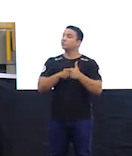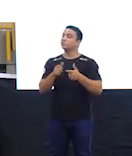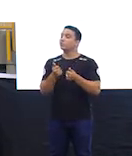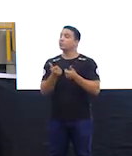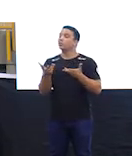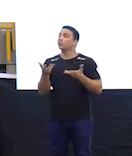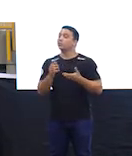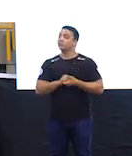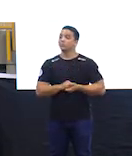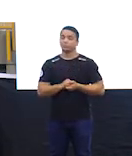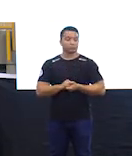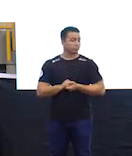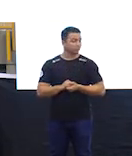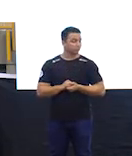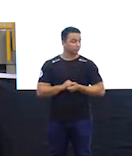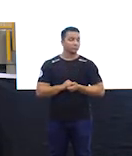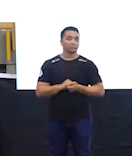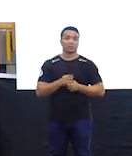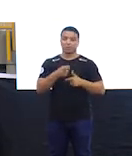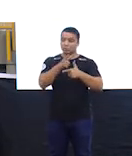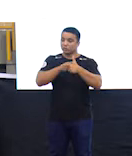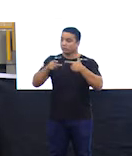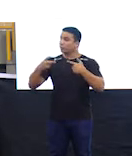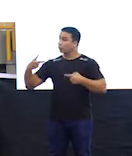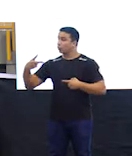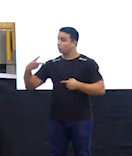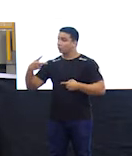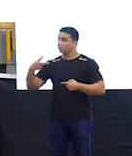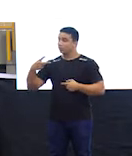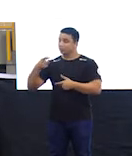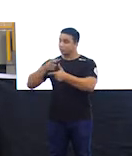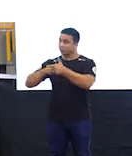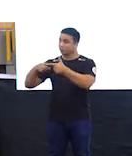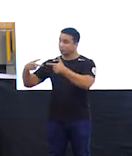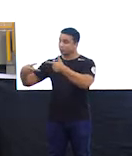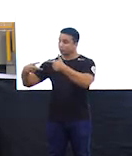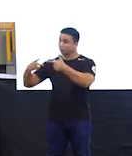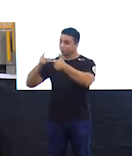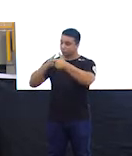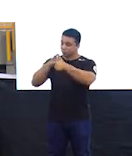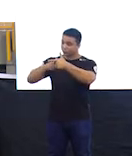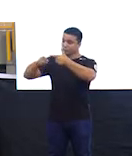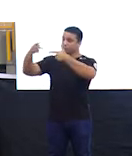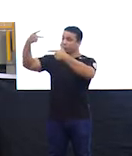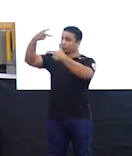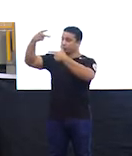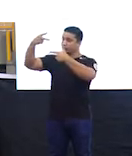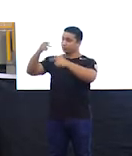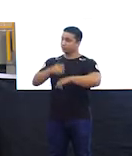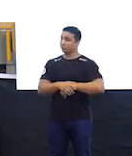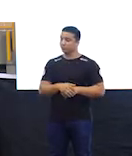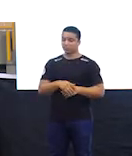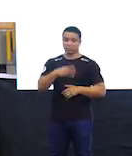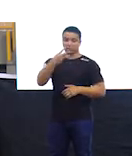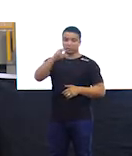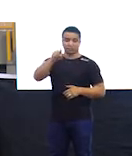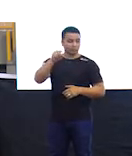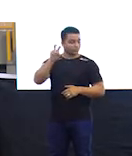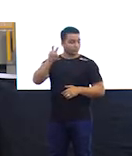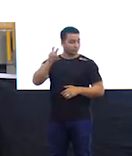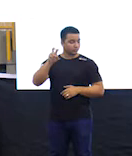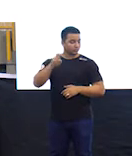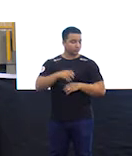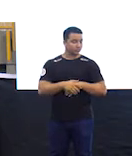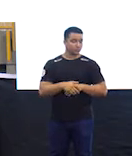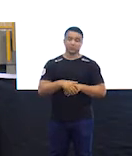dividiria? Por 2. Divide por 2 embaixo e divide por 2 em cima, 3,5. E o